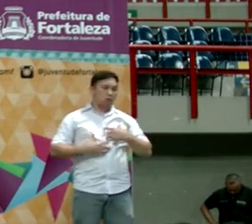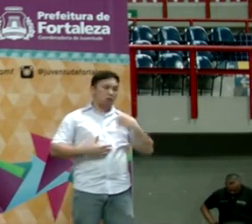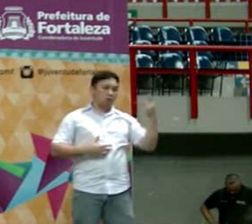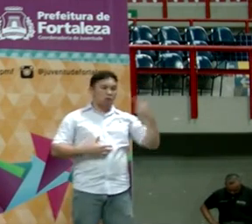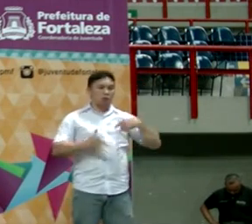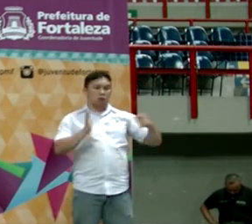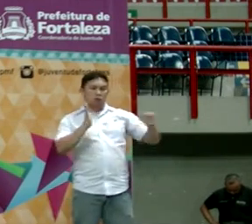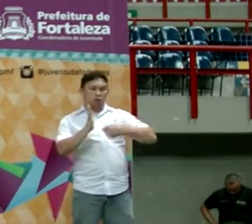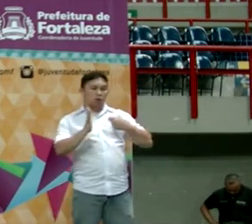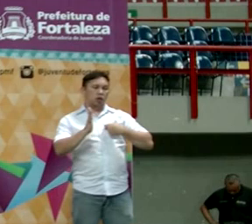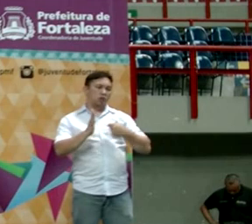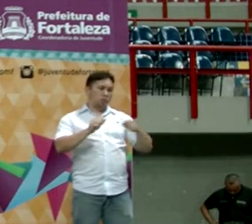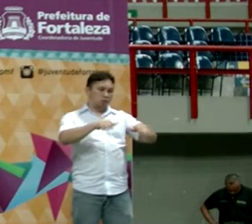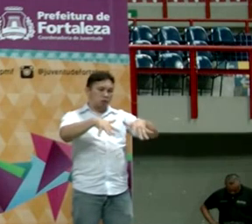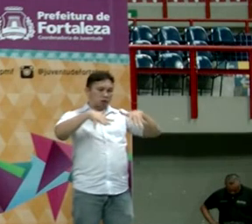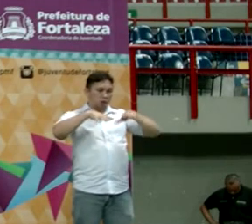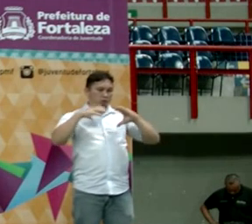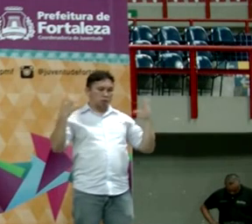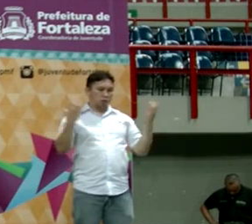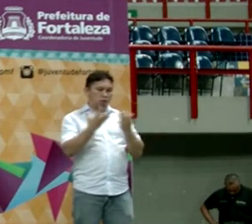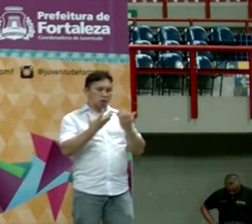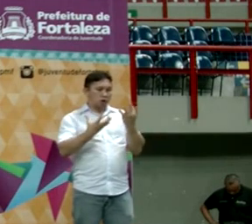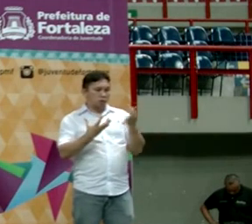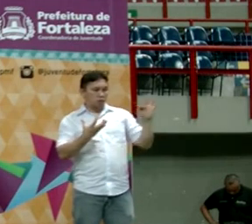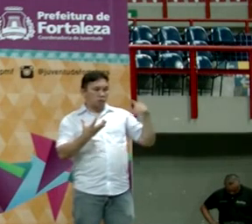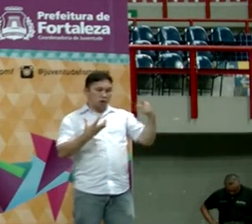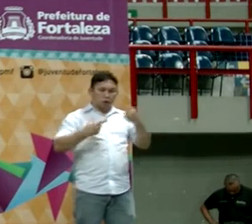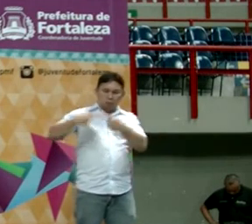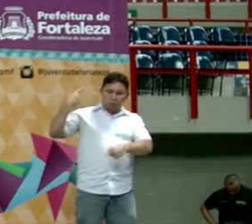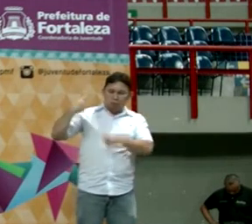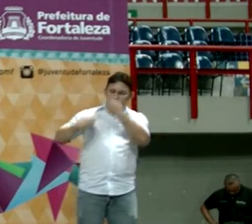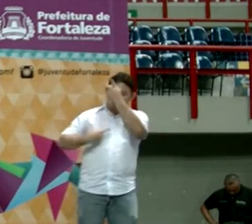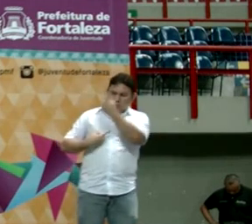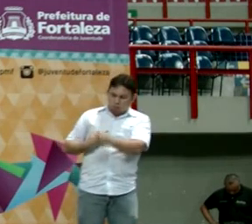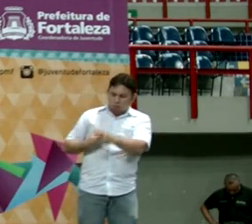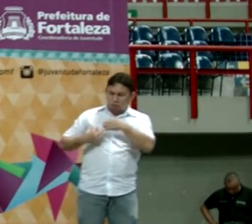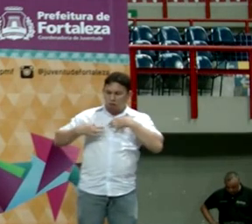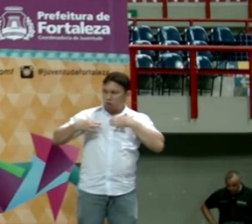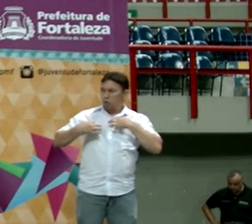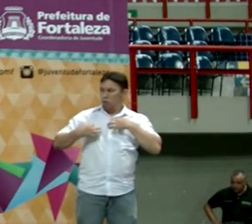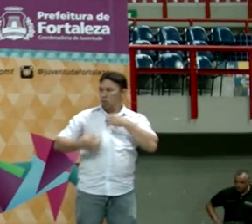pelo Senado francês, é um passo certo. Essa proibição